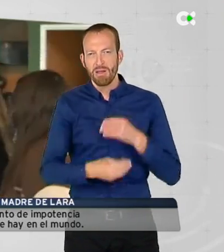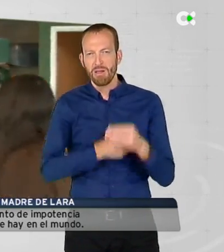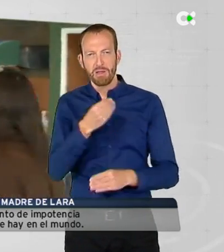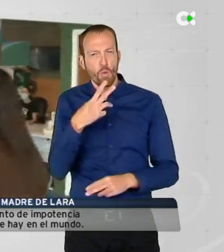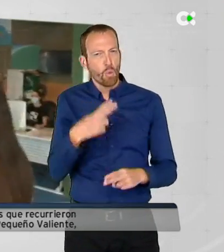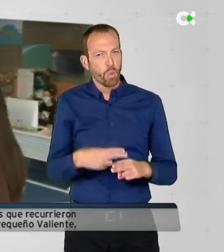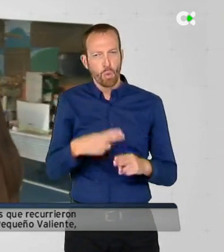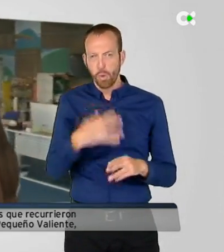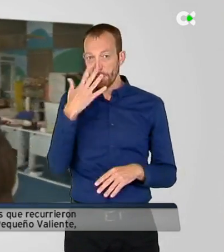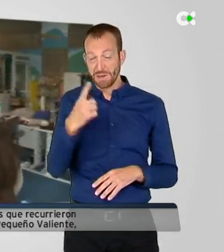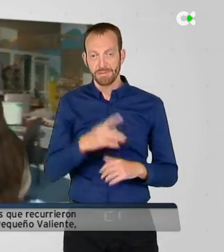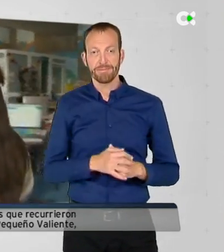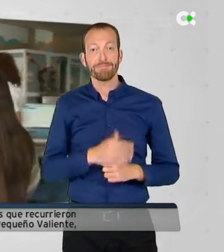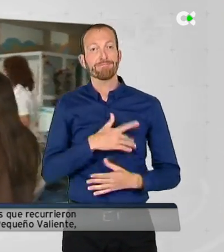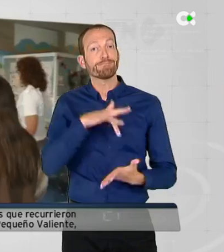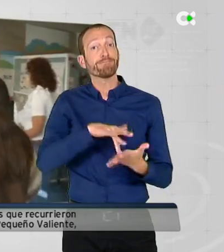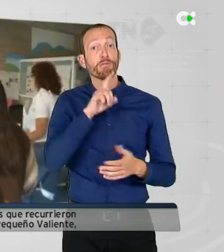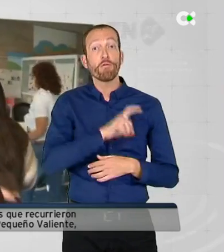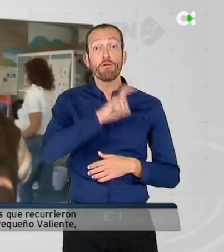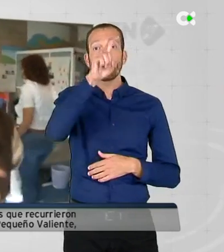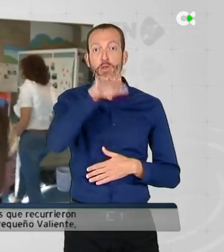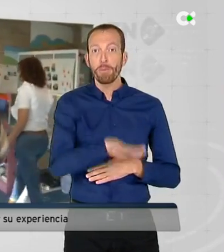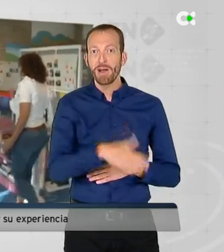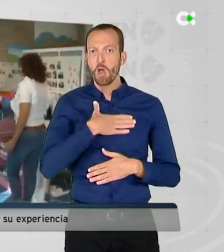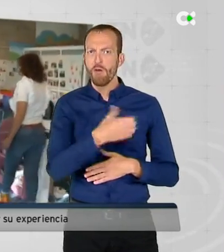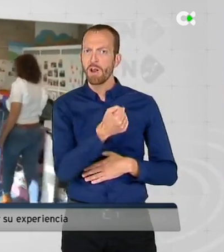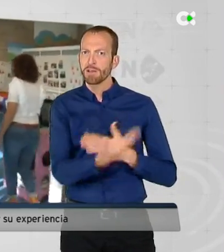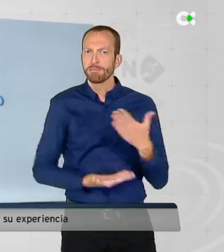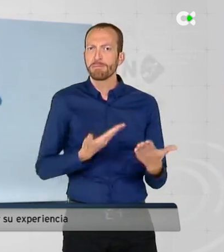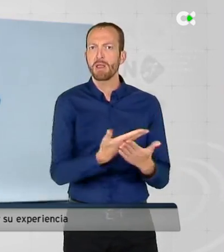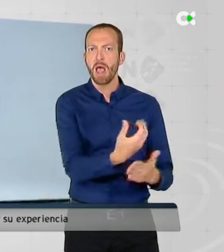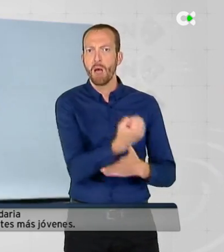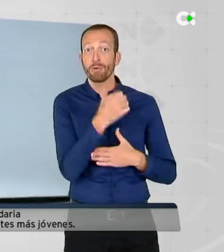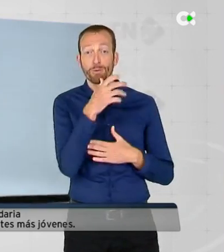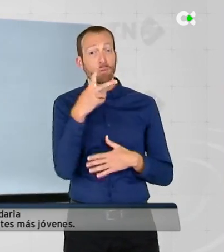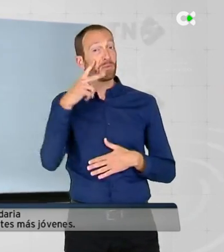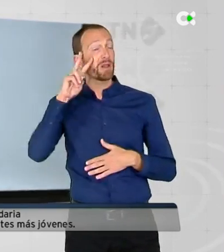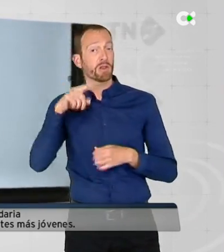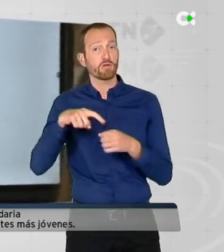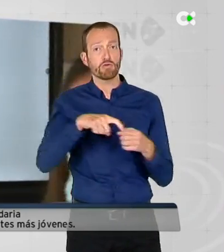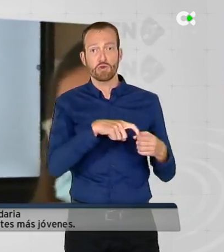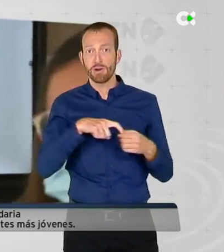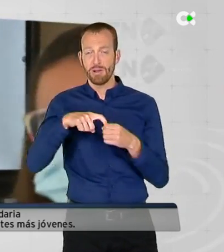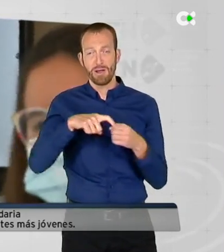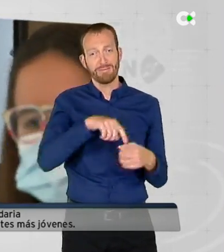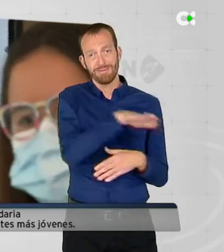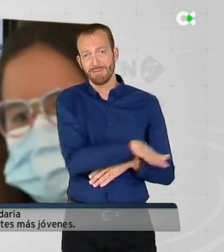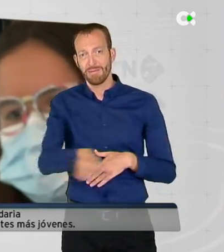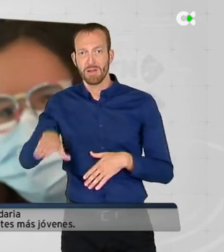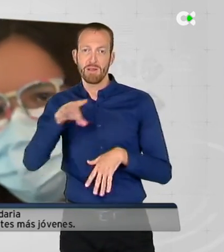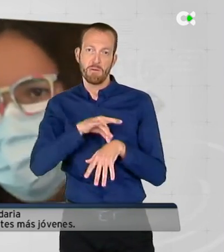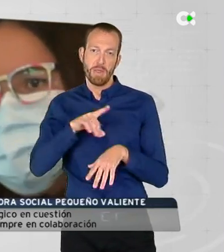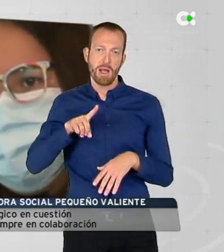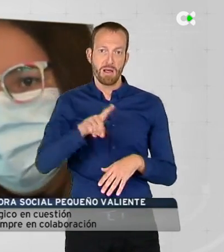mundo. Momentos en los que recurrieron a la Fundación Pequeño Valiente, motivados por su experiencia solidaria hacia los pacientes más jóvenes.